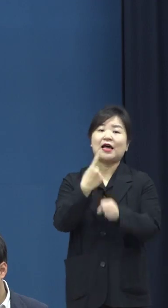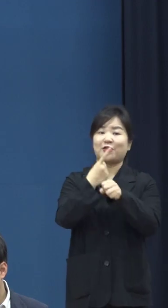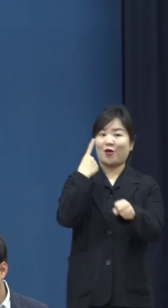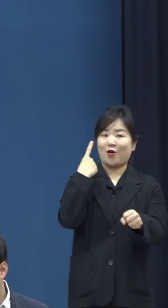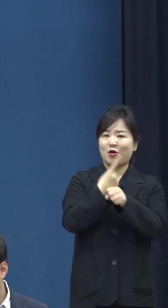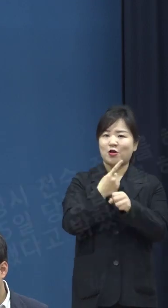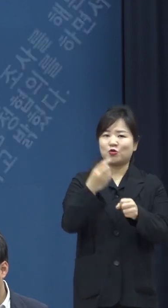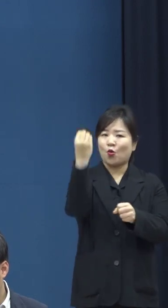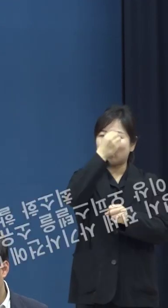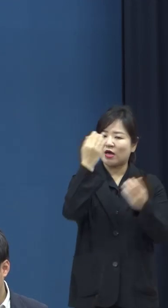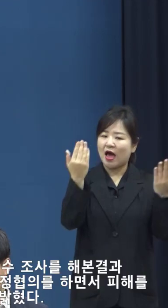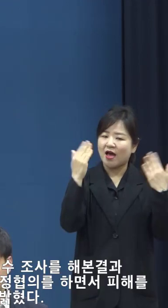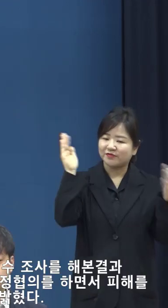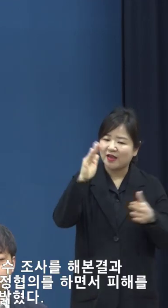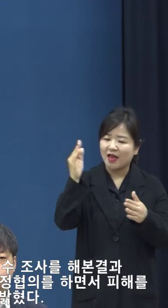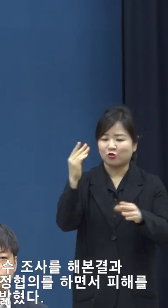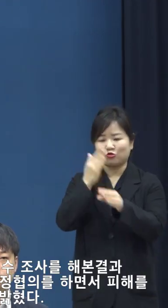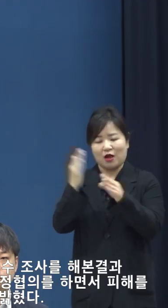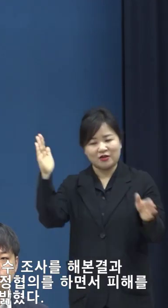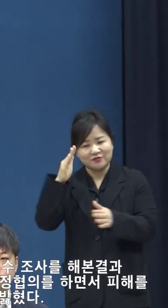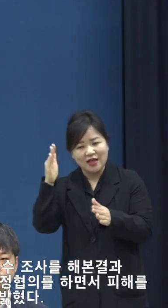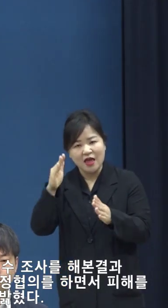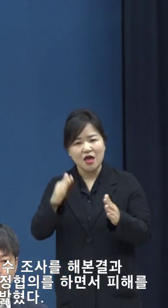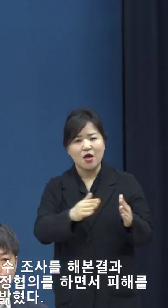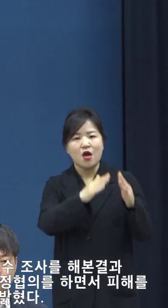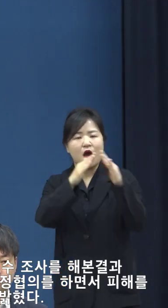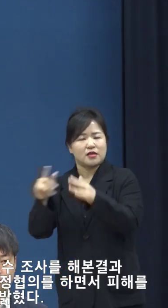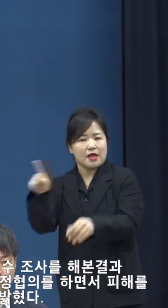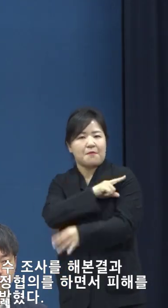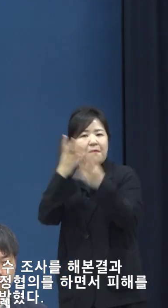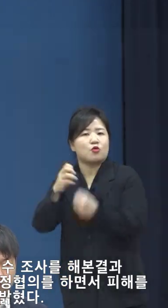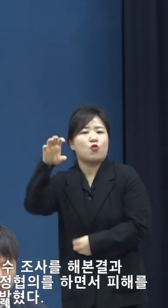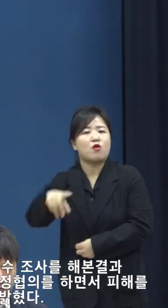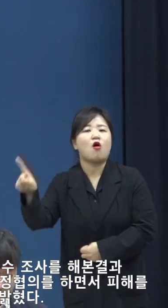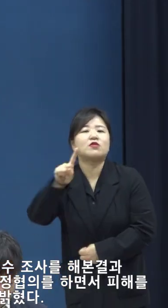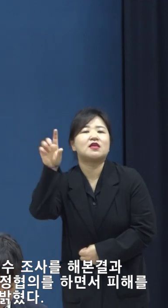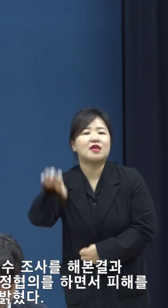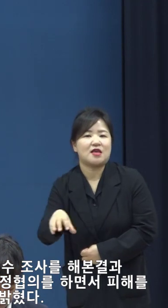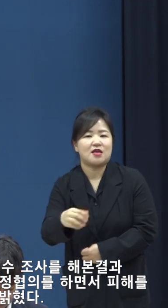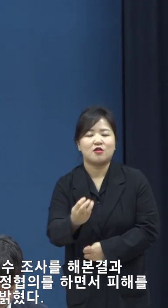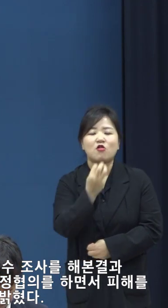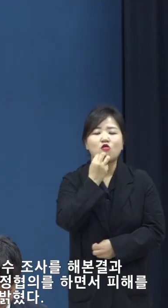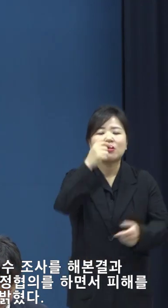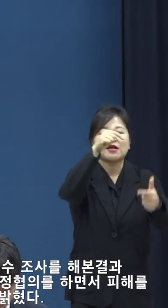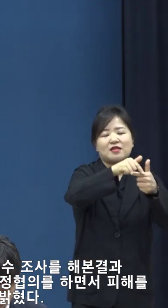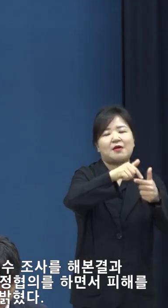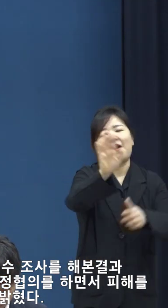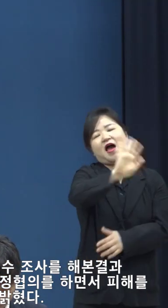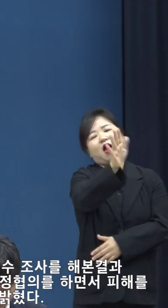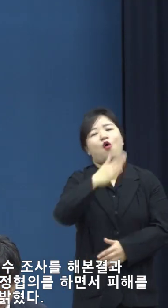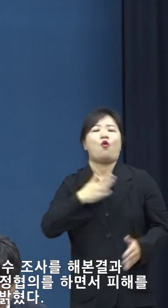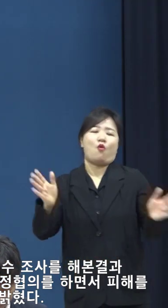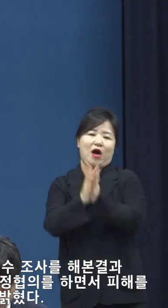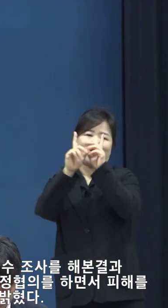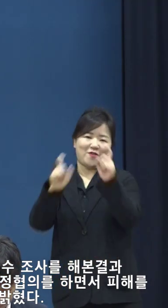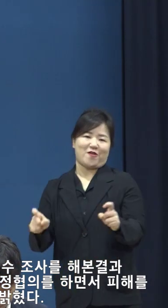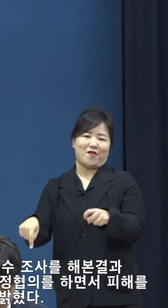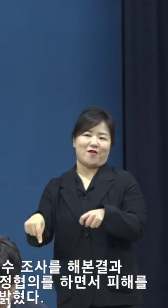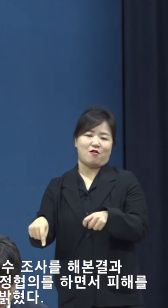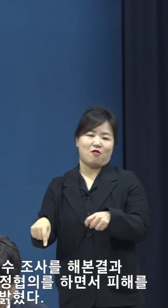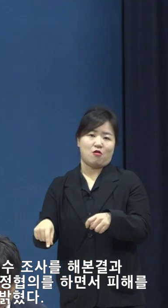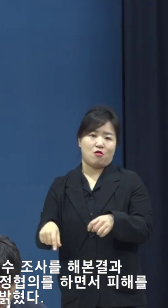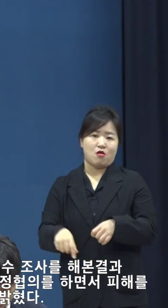작년도에 초등학생, 중학생 전입 인구가 가장 많은 도시가 우리 서울 강남을 제치고 우리 화성시가 되었습니다.